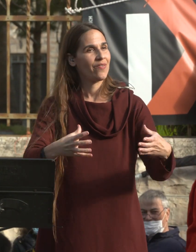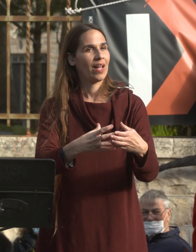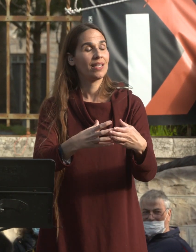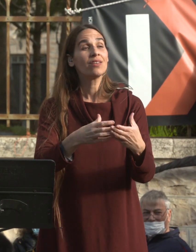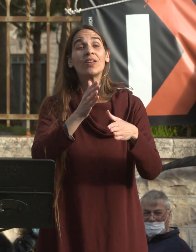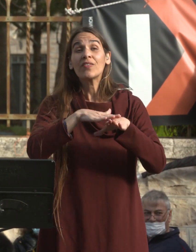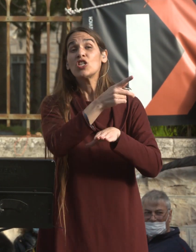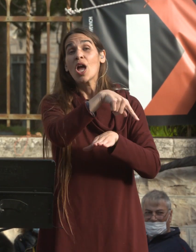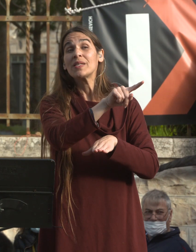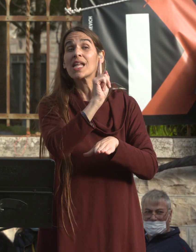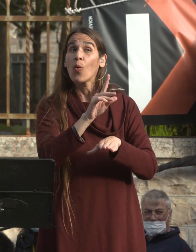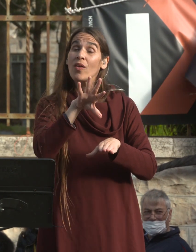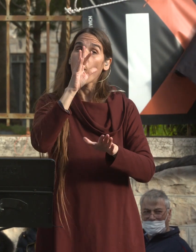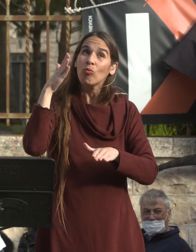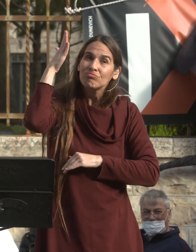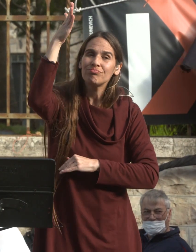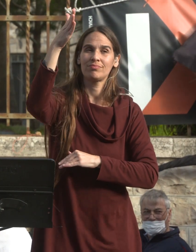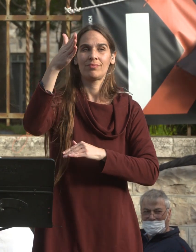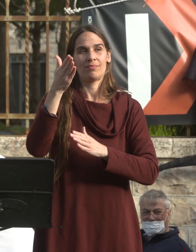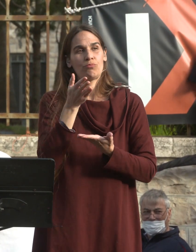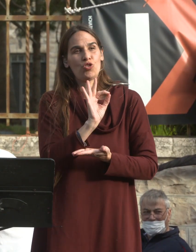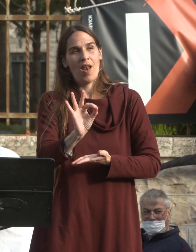לבחור לעצמם בהמשך החיים שלהם.